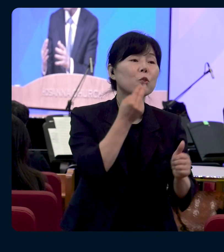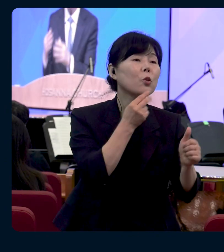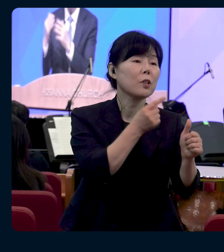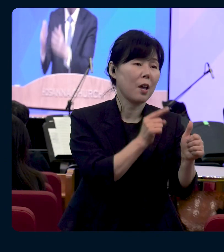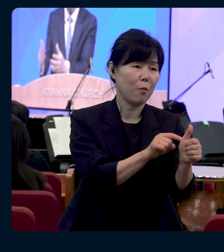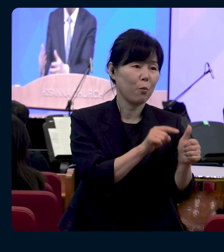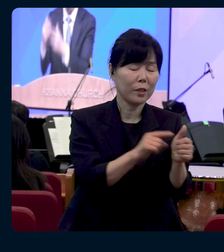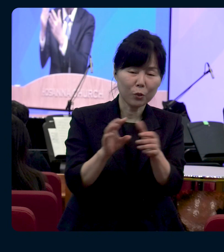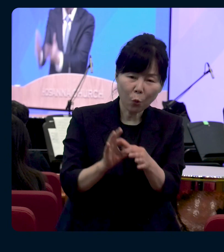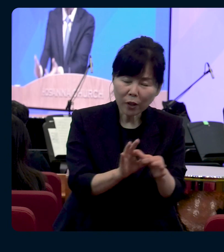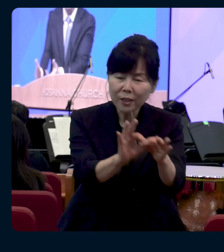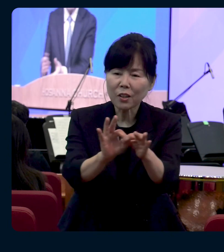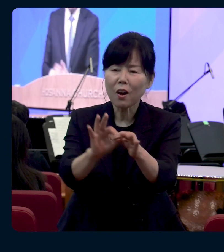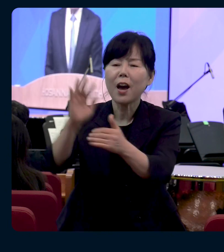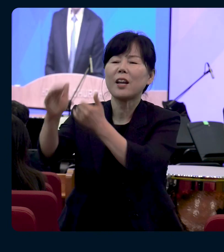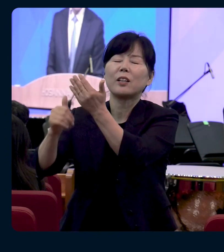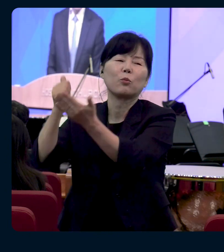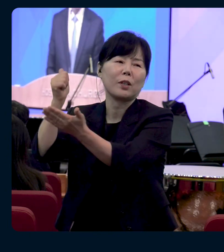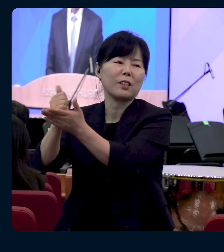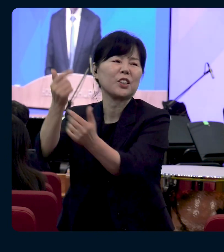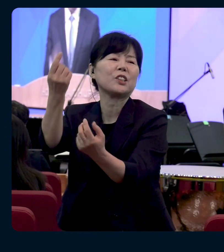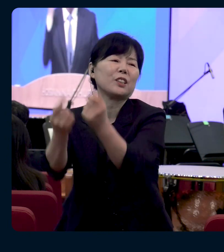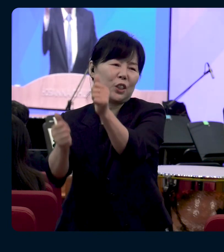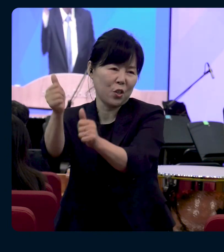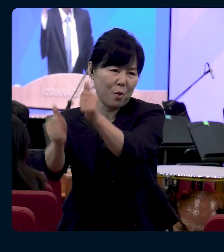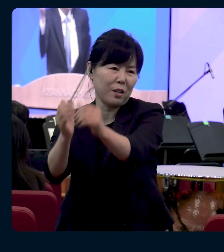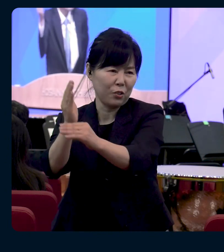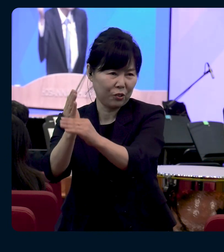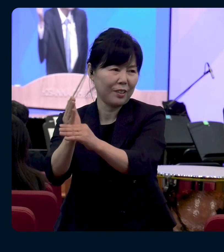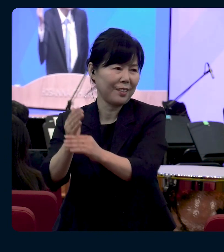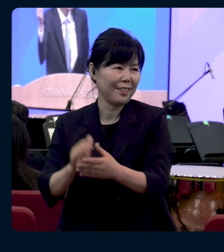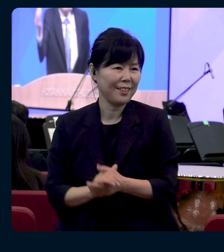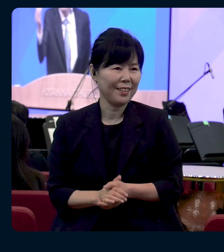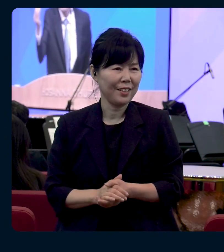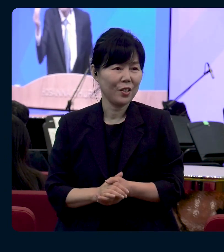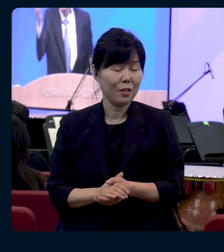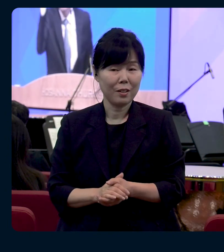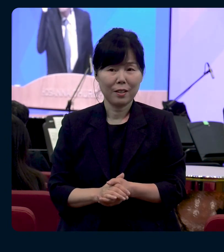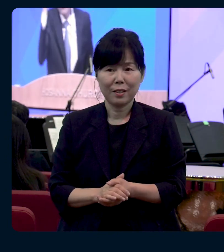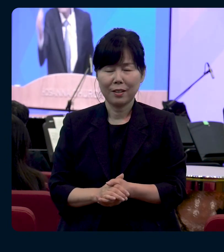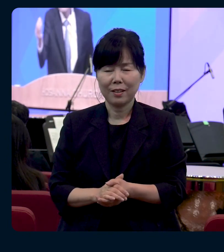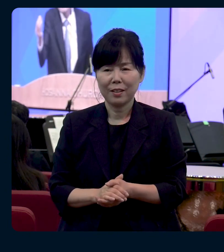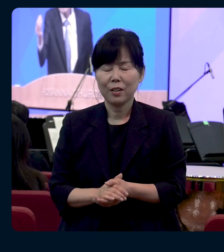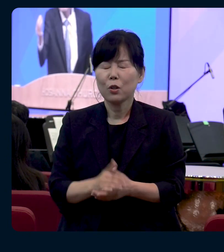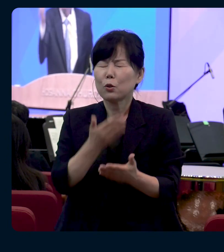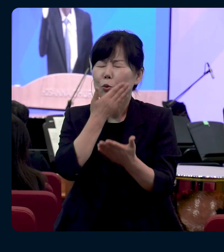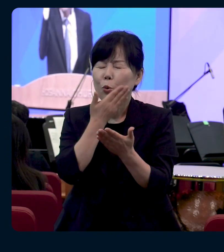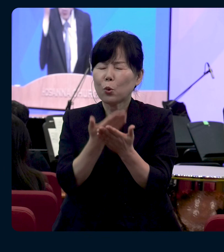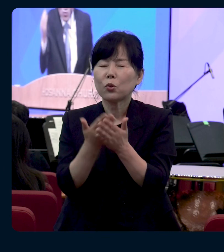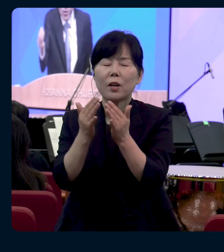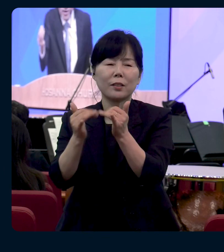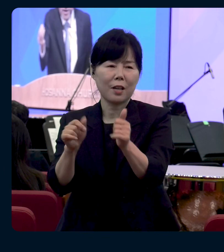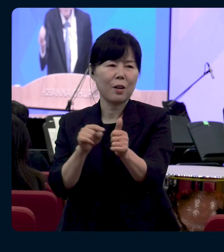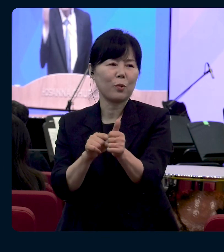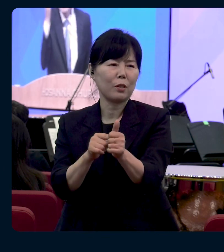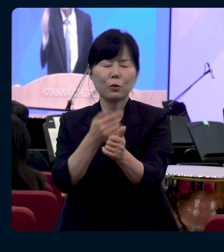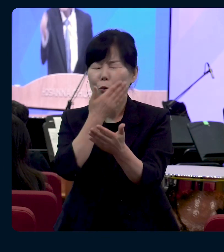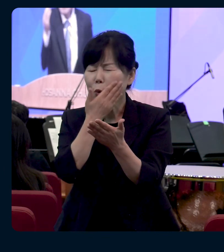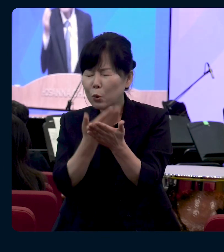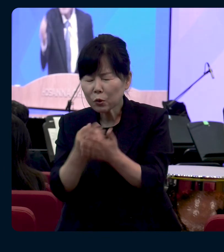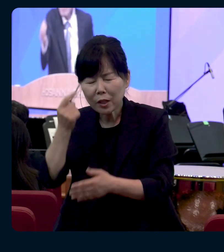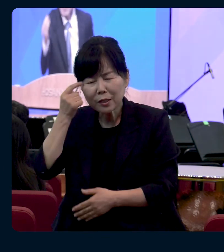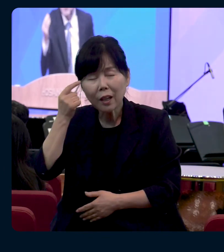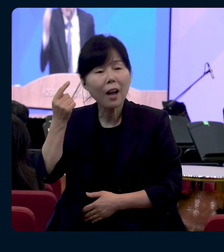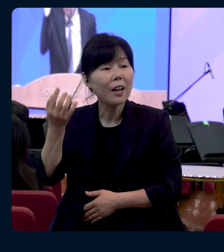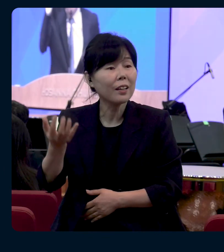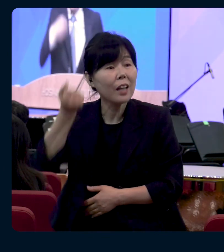지금 시험하고 계시는 거예요. 그 메시지, 바로 뭐예요? 소중한 사람을 소중하게, 그